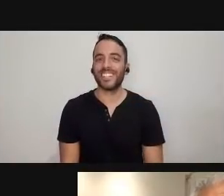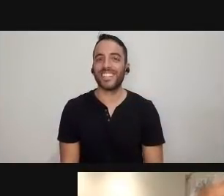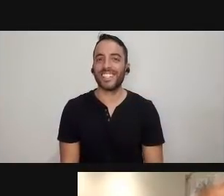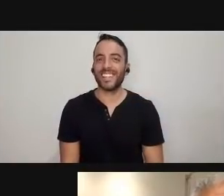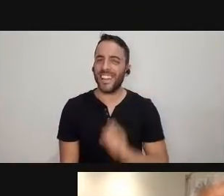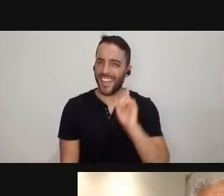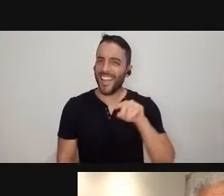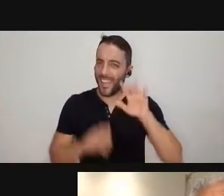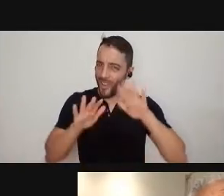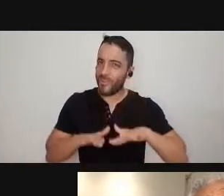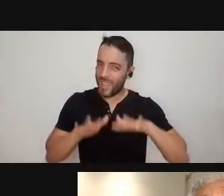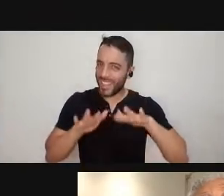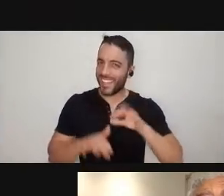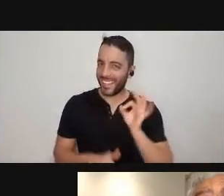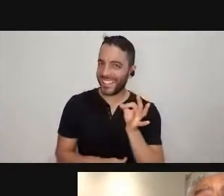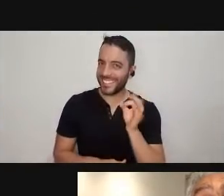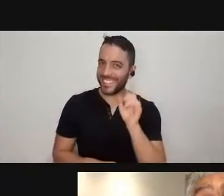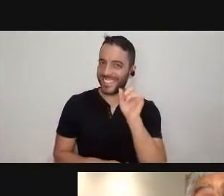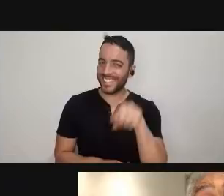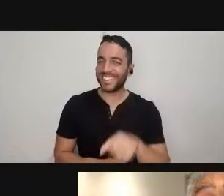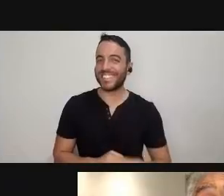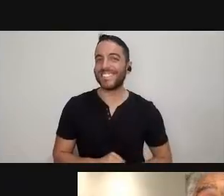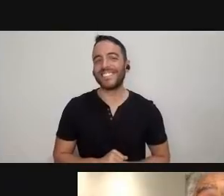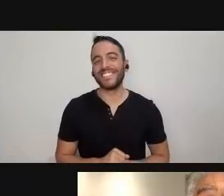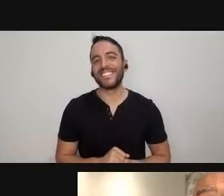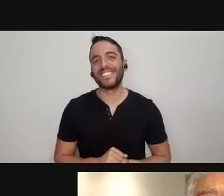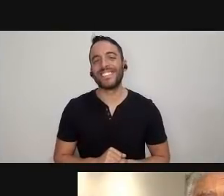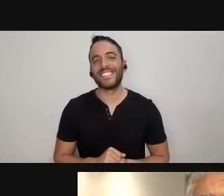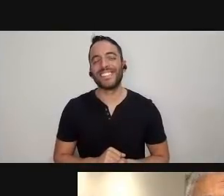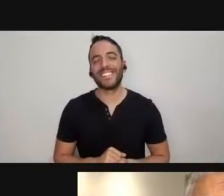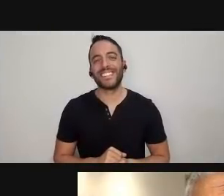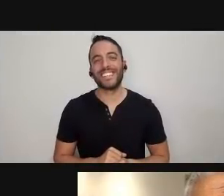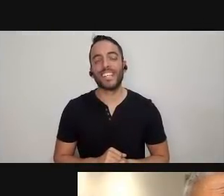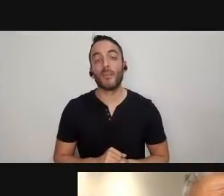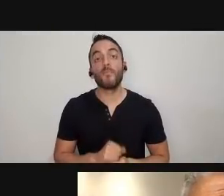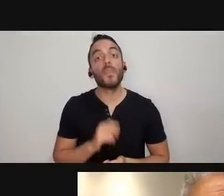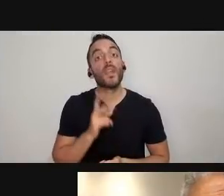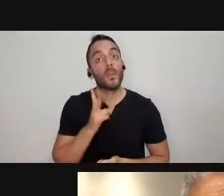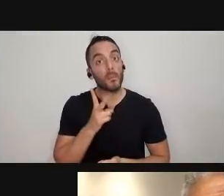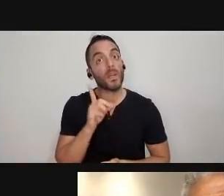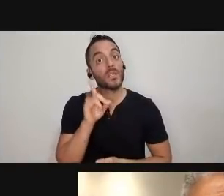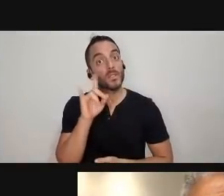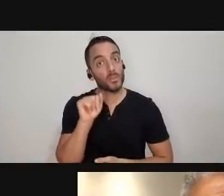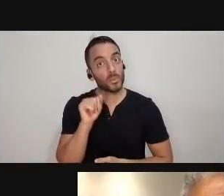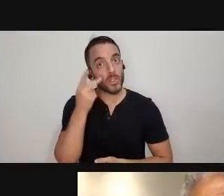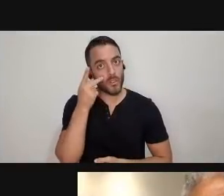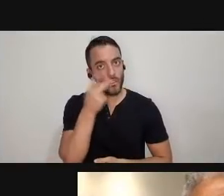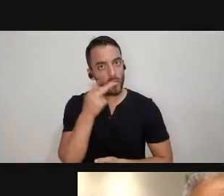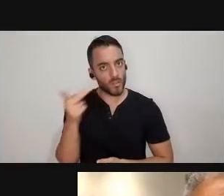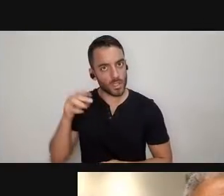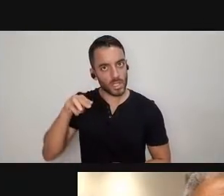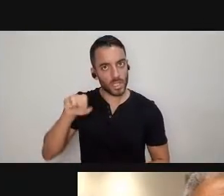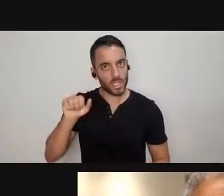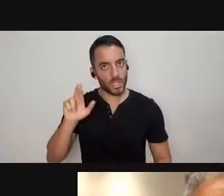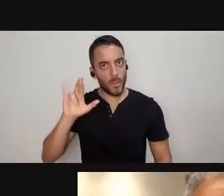Tutu? A homenagem foi nesse dia dessa visita ao Mário Schember.